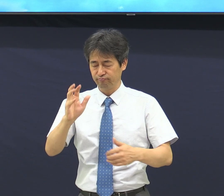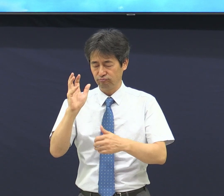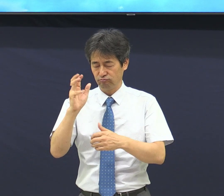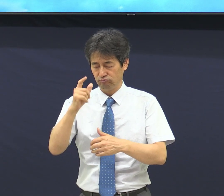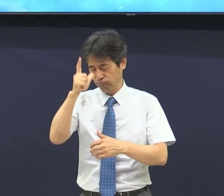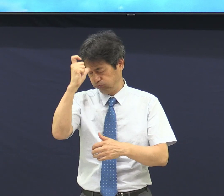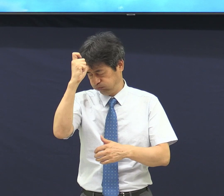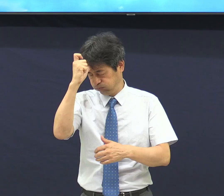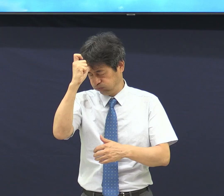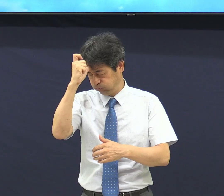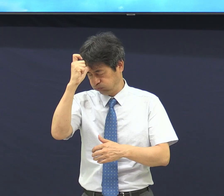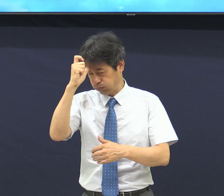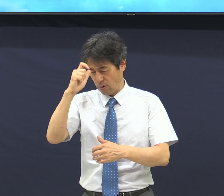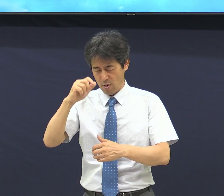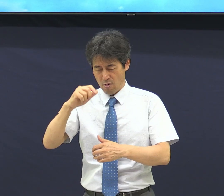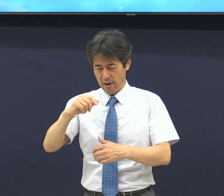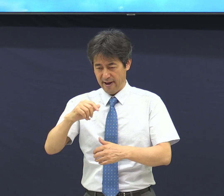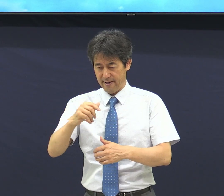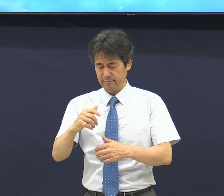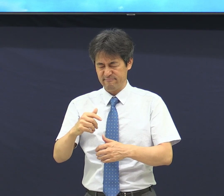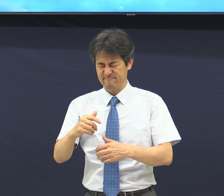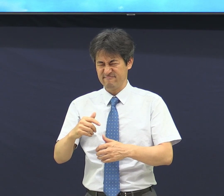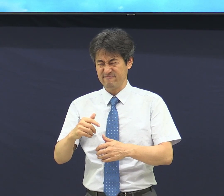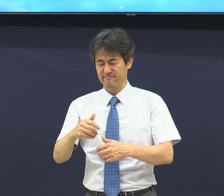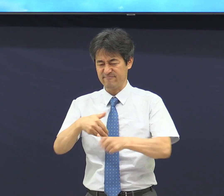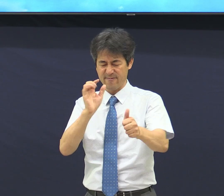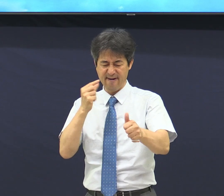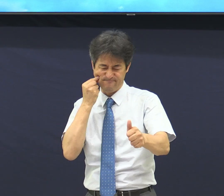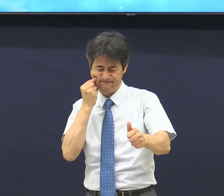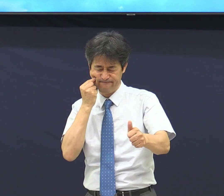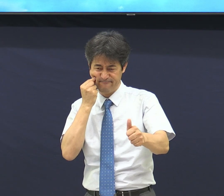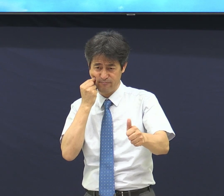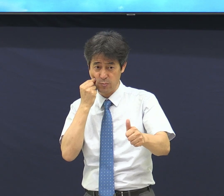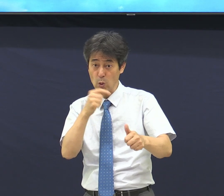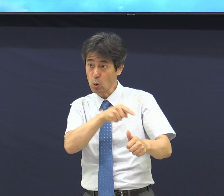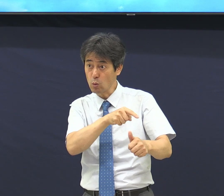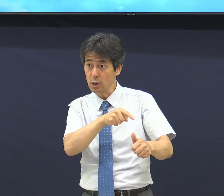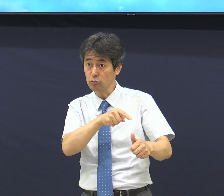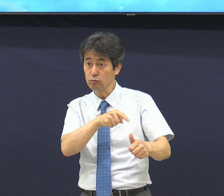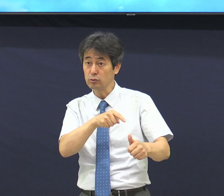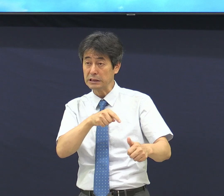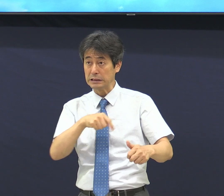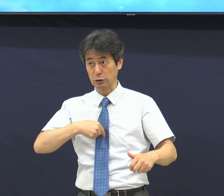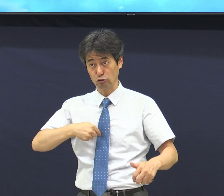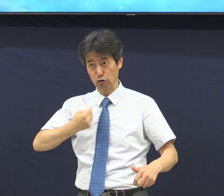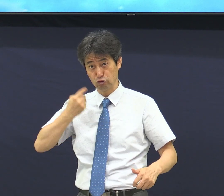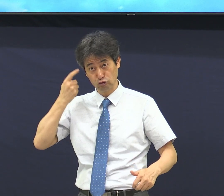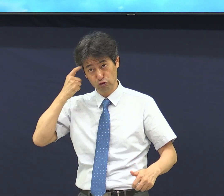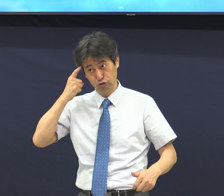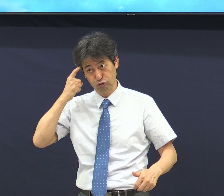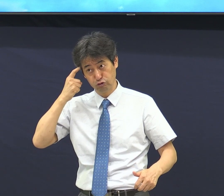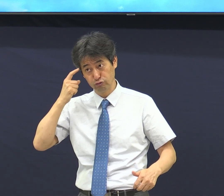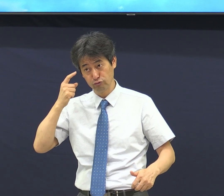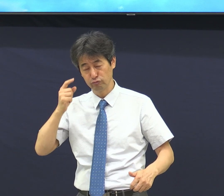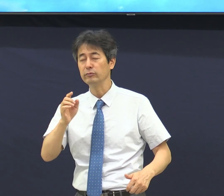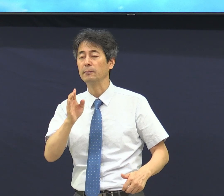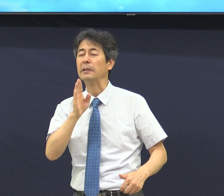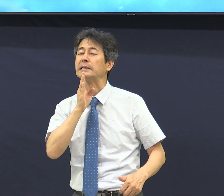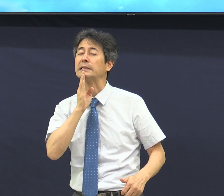이스라엘 백성들을 풀어주지 않은 것, 그리고 고집 가운데 거하던 것, 그들을 보낼 수 없다라고 했던 것도 자신의 생각,